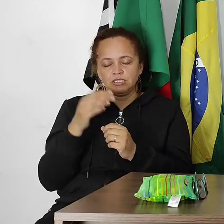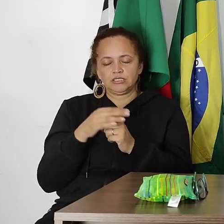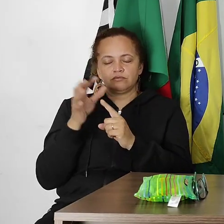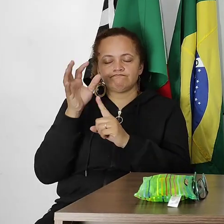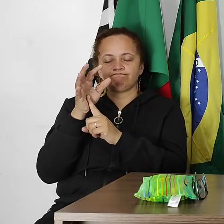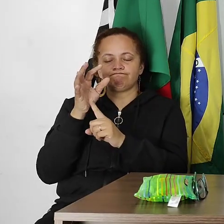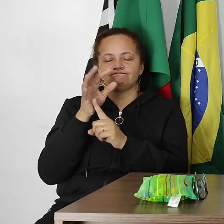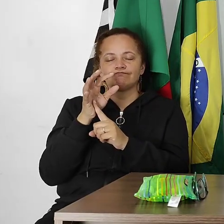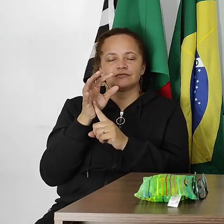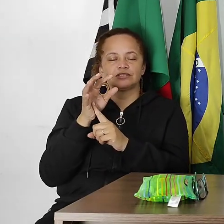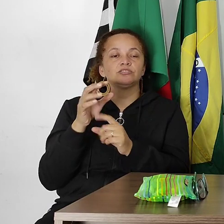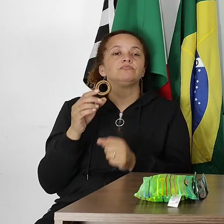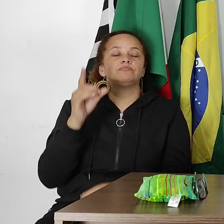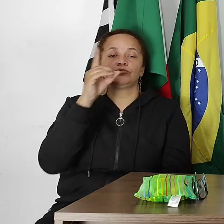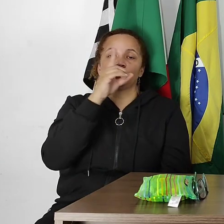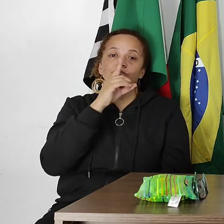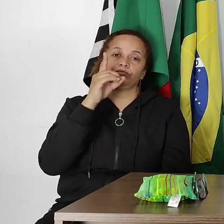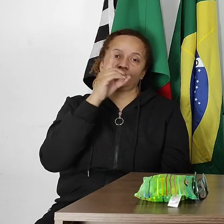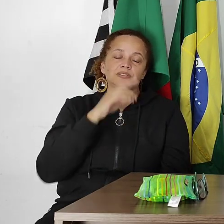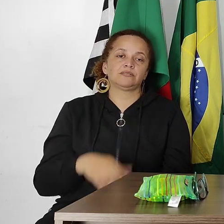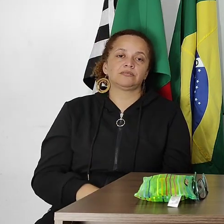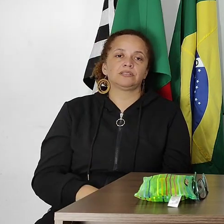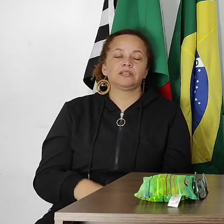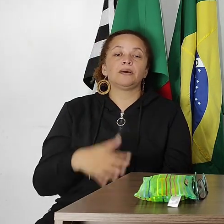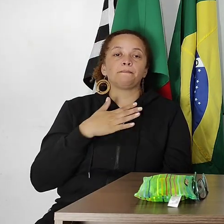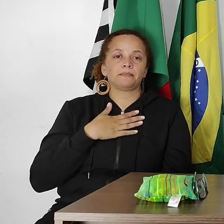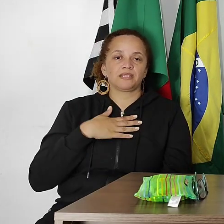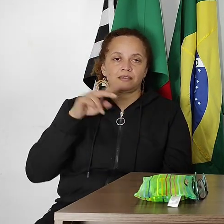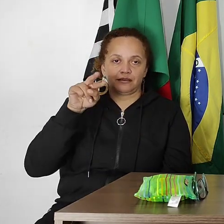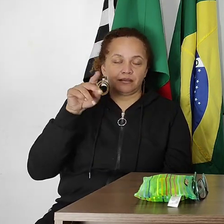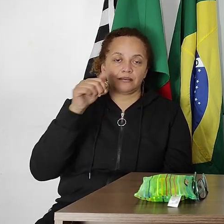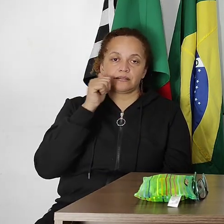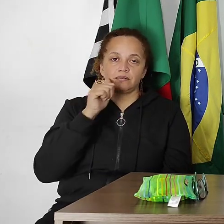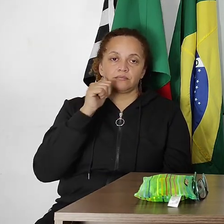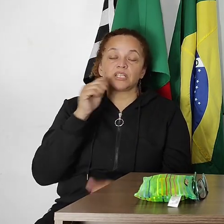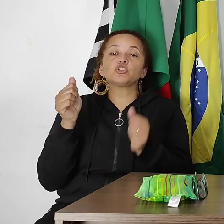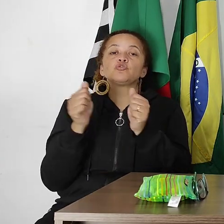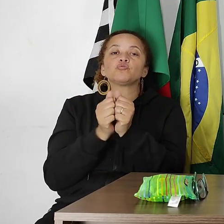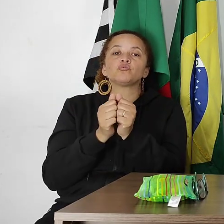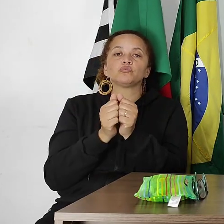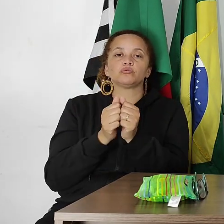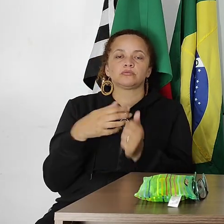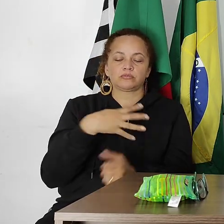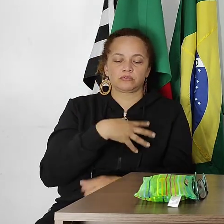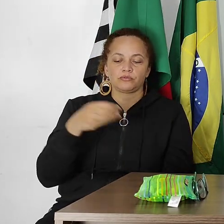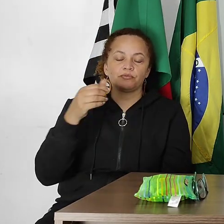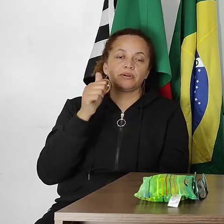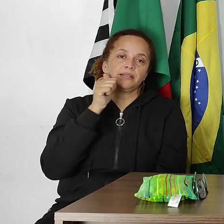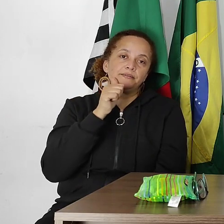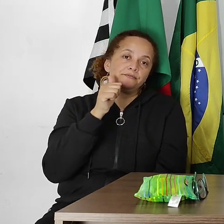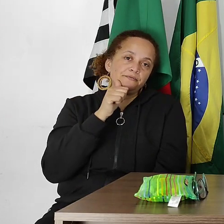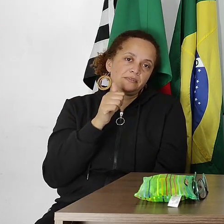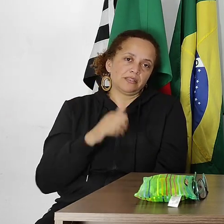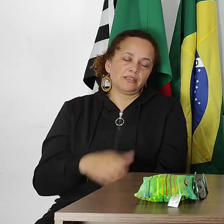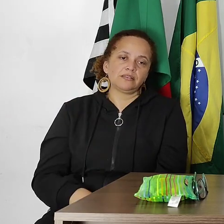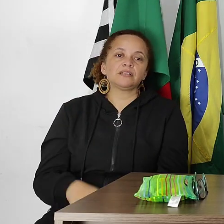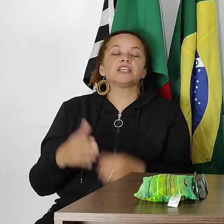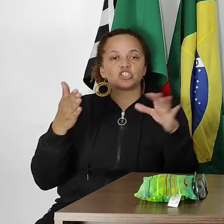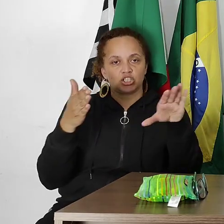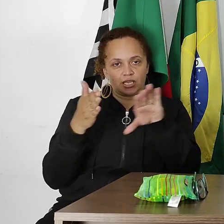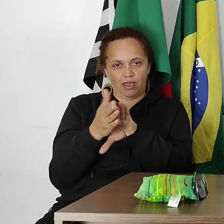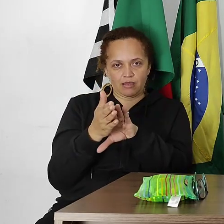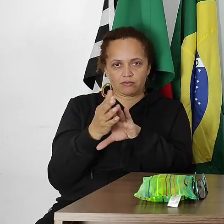Aí nesse domingo foi a Branca, né, a minha irmã, e a Cibele. E aí foi uma semana que eu estava fazendo